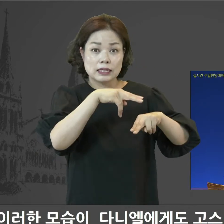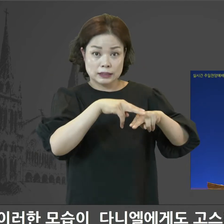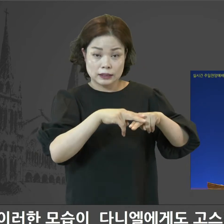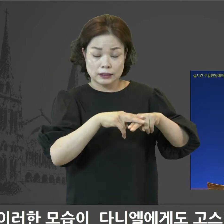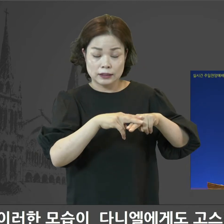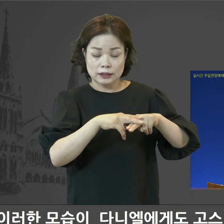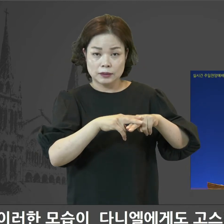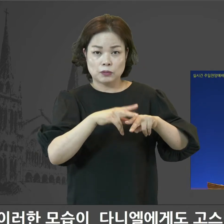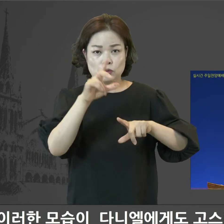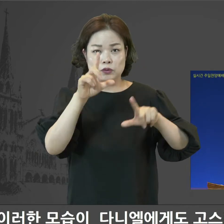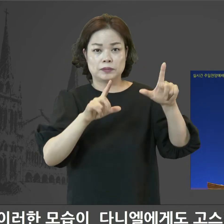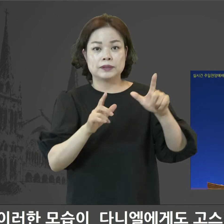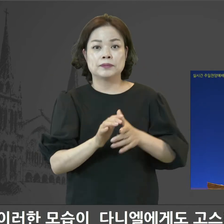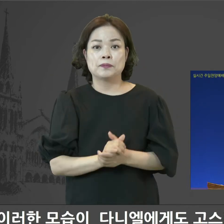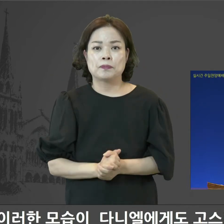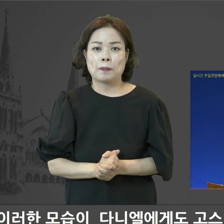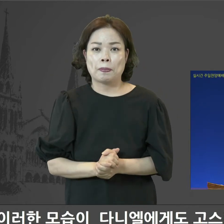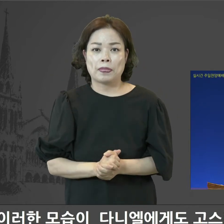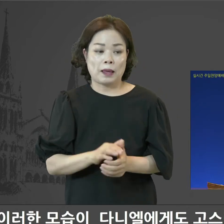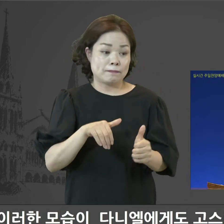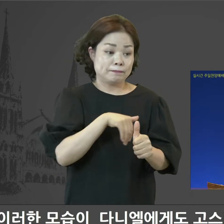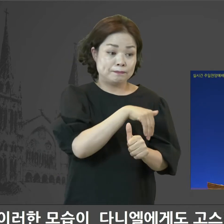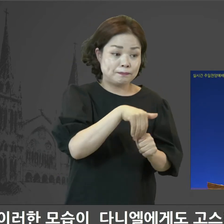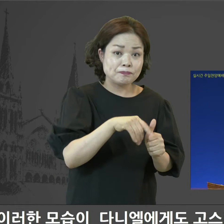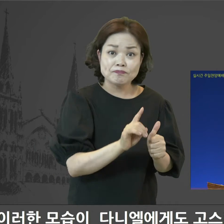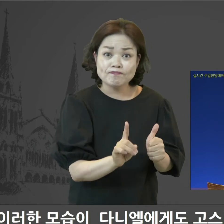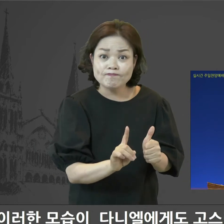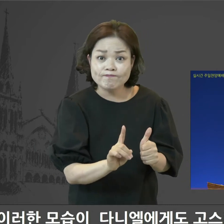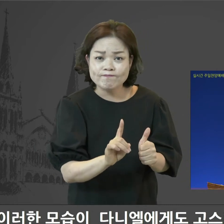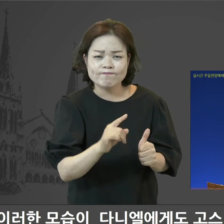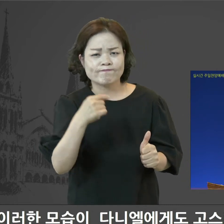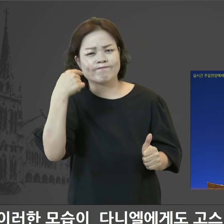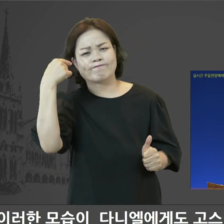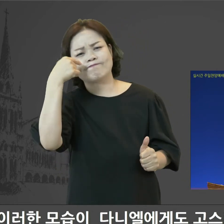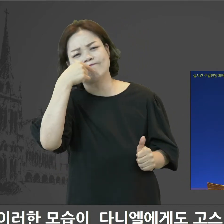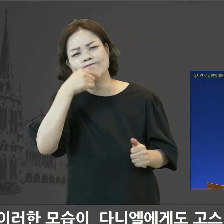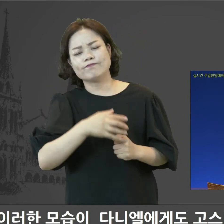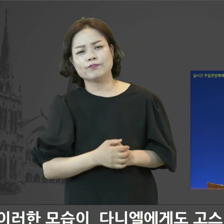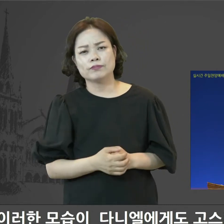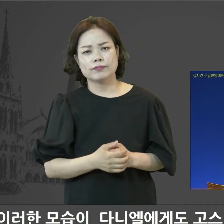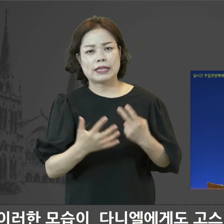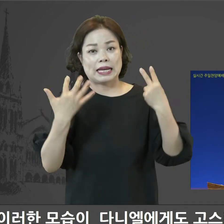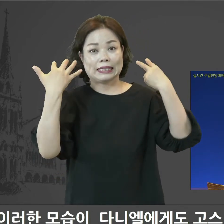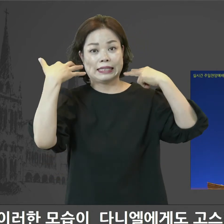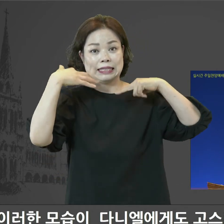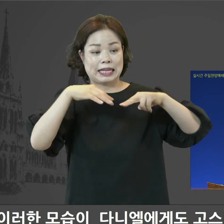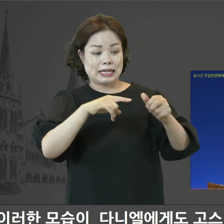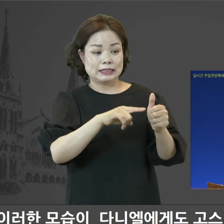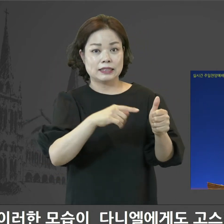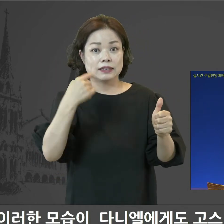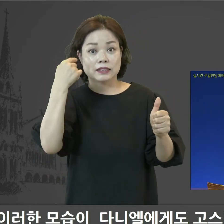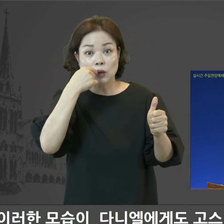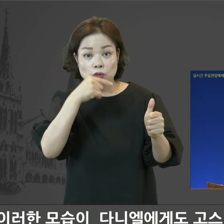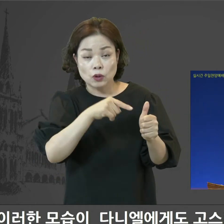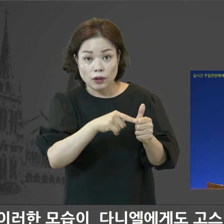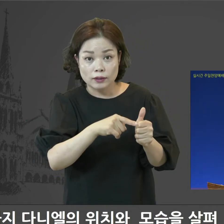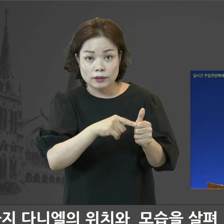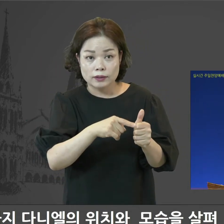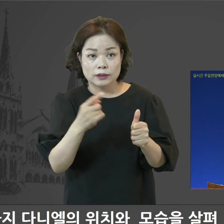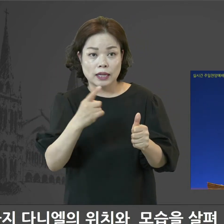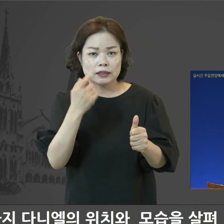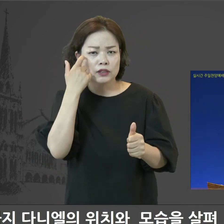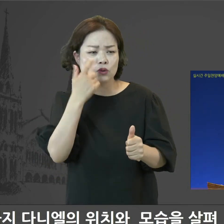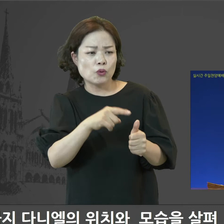모습을 살펴보았는데 그는 왜 이렇게 철저하게 살았을까요? 제가 말씀의 서두에 드린 질문 다시 한번